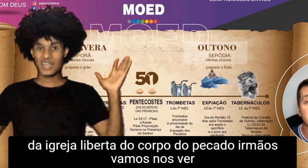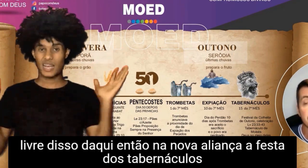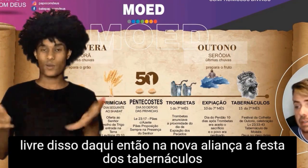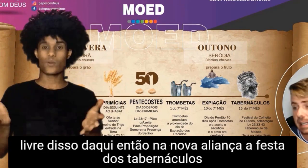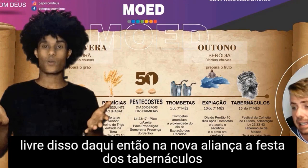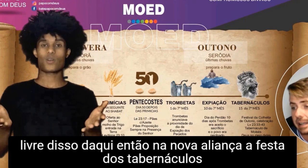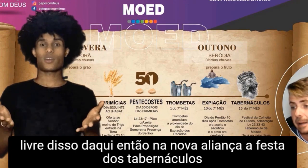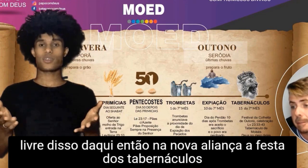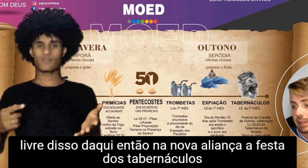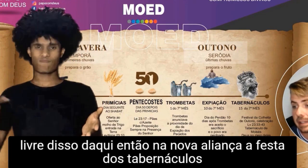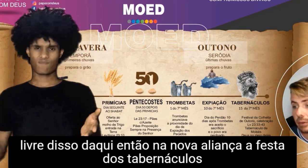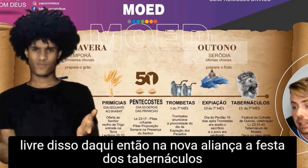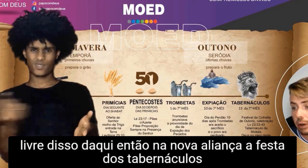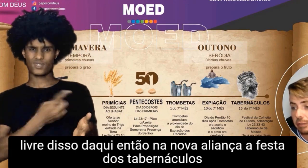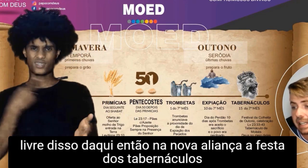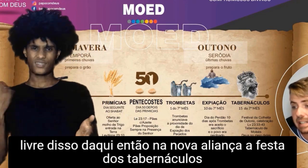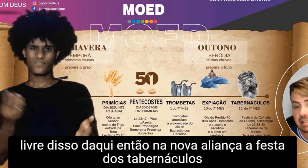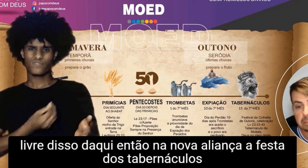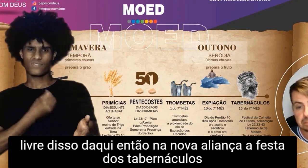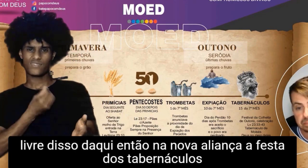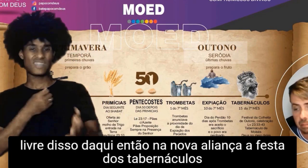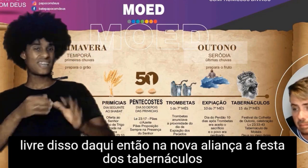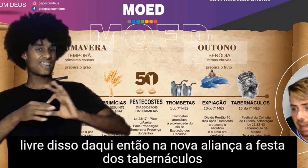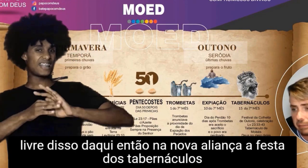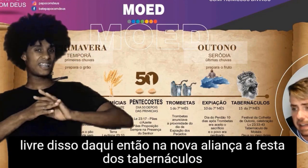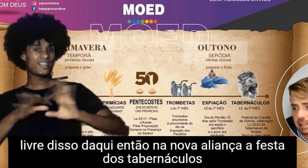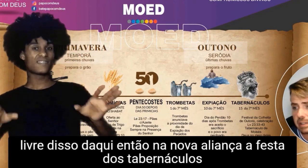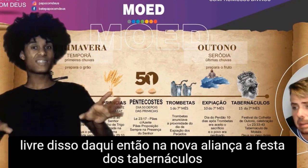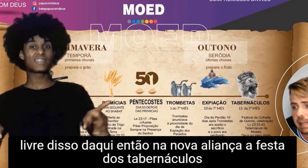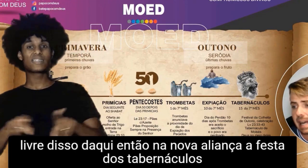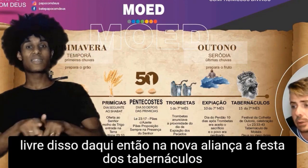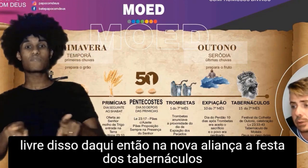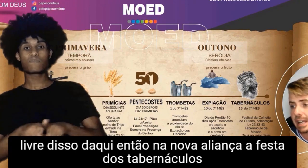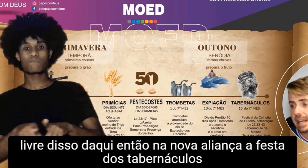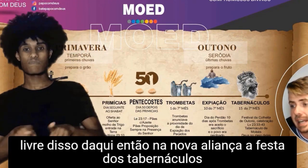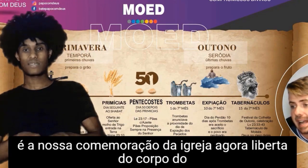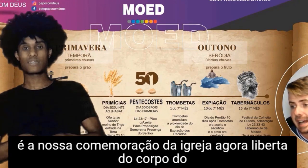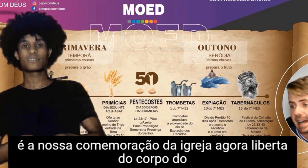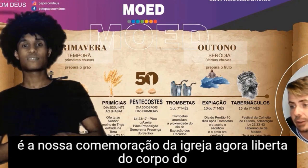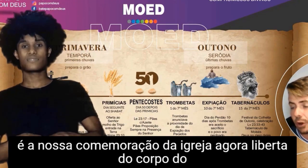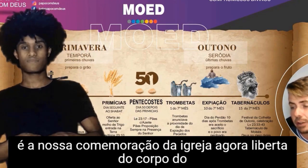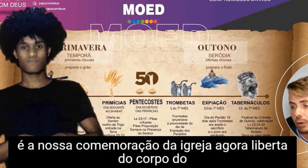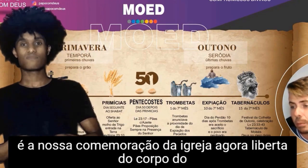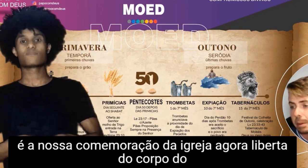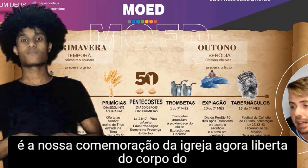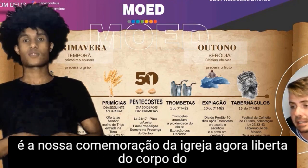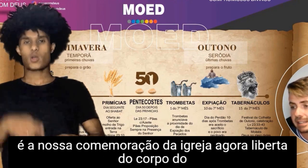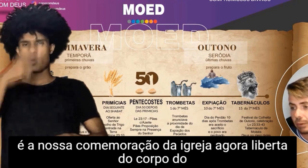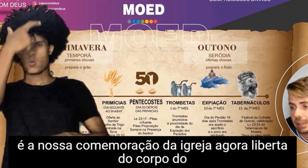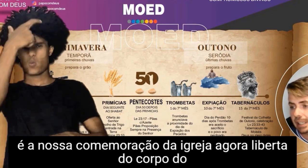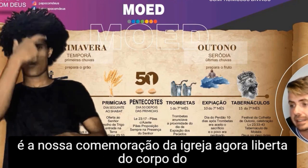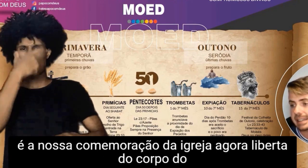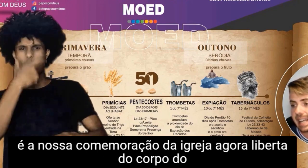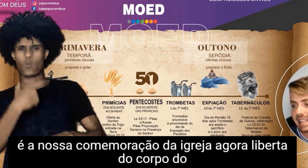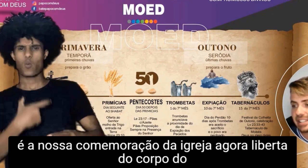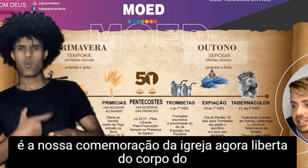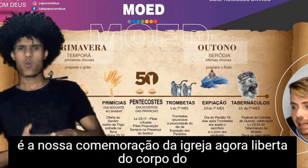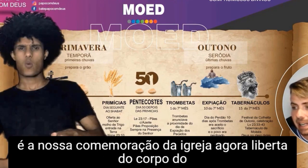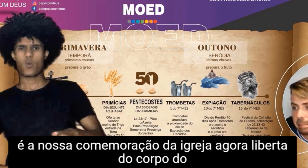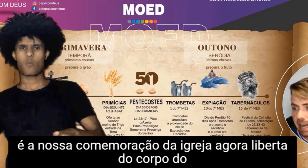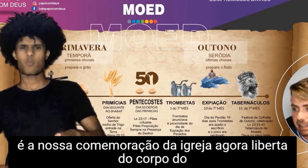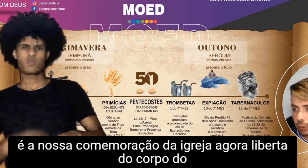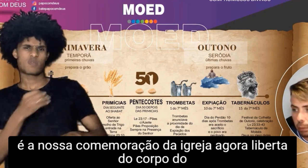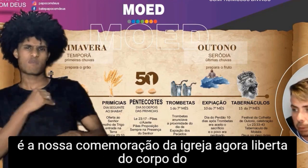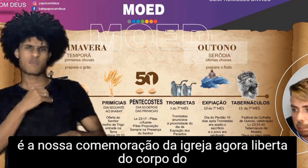se ver livre disso daqui. Então, na nova aliança, a festa dos tabernáculos é a nossa comemoração da igreja